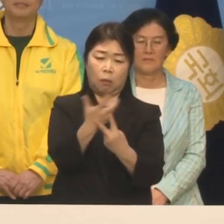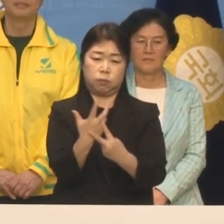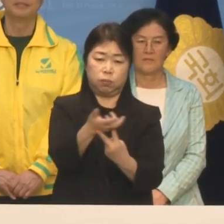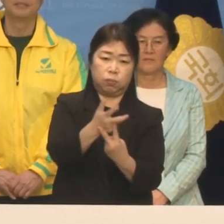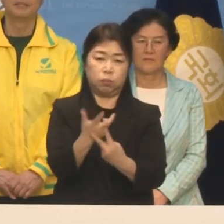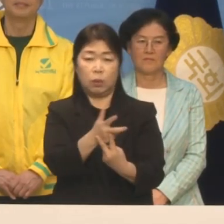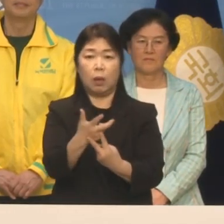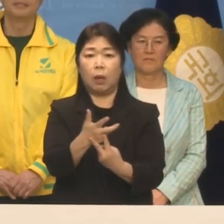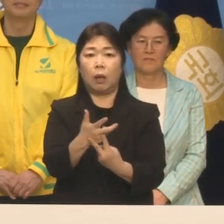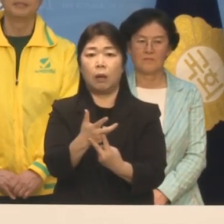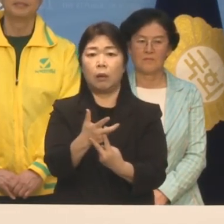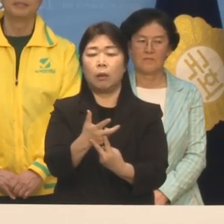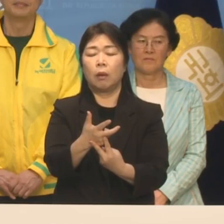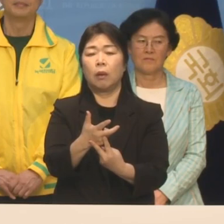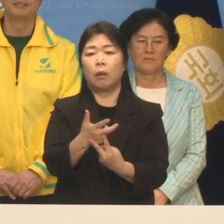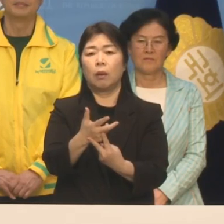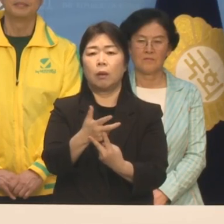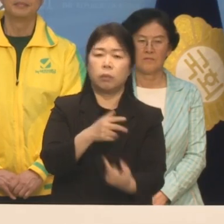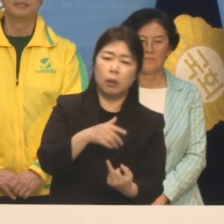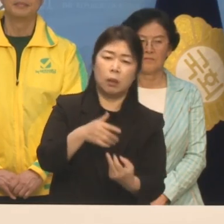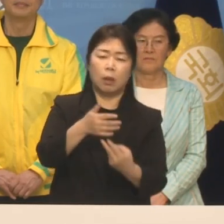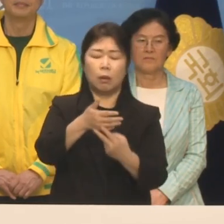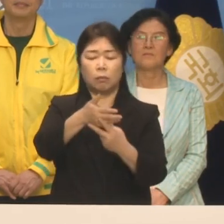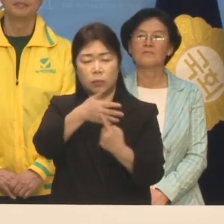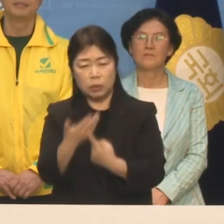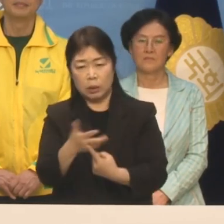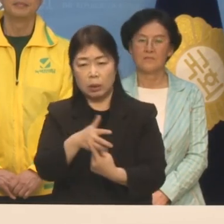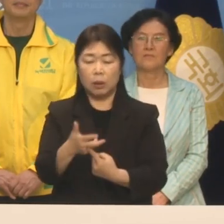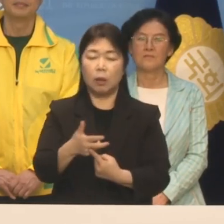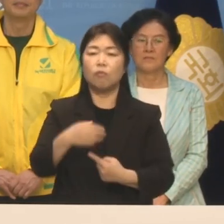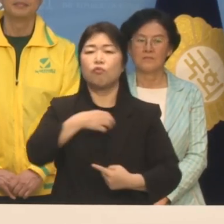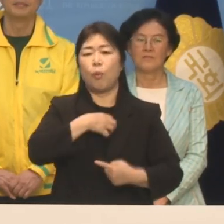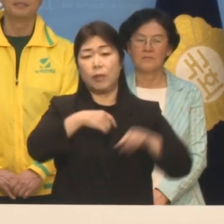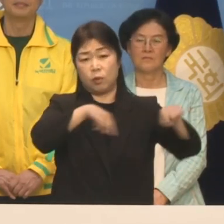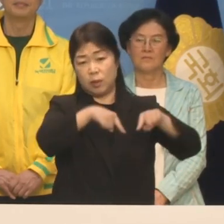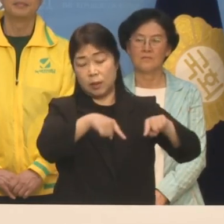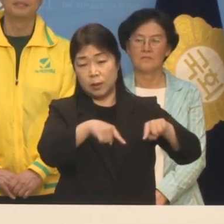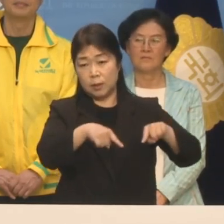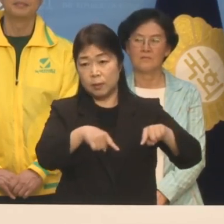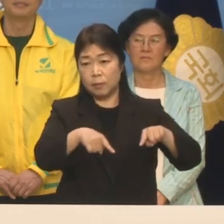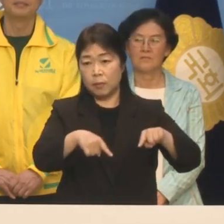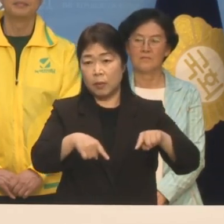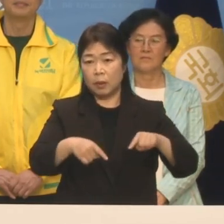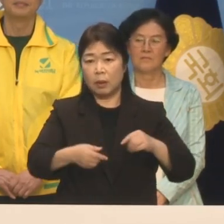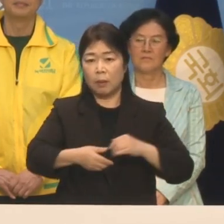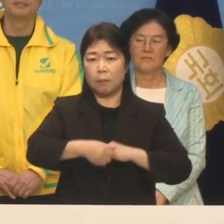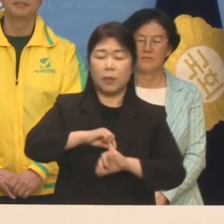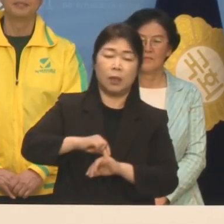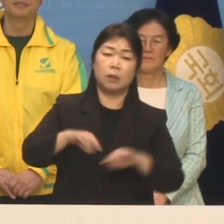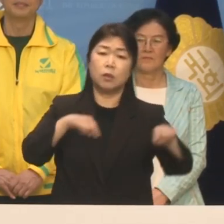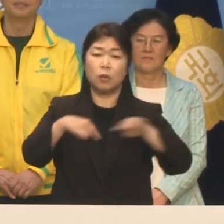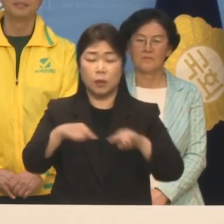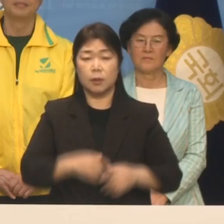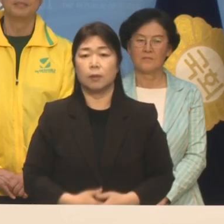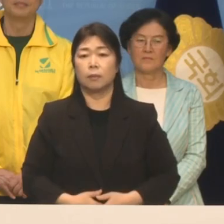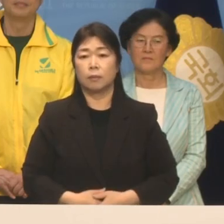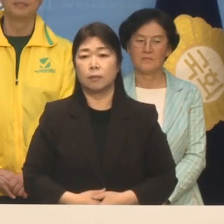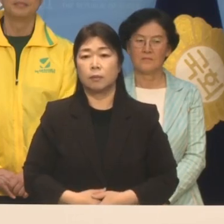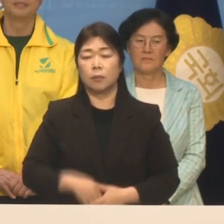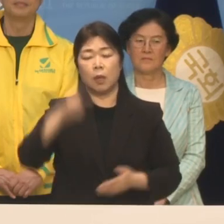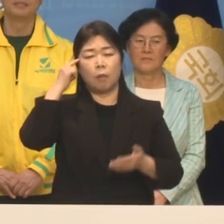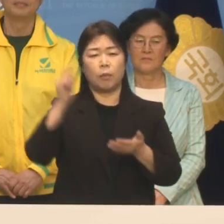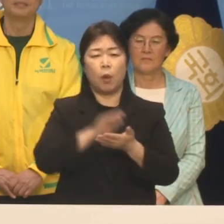찍어주고, 이런 절름발이 정치, 이런 반생명의 정치, 이런 반평화의